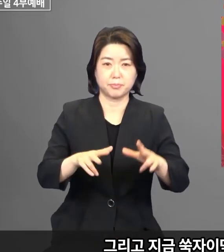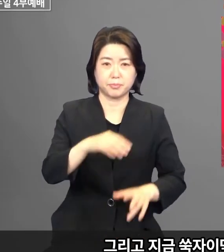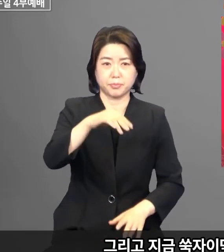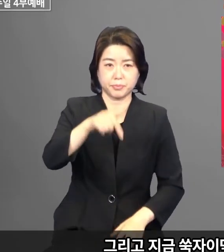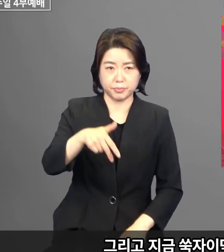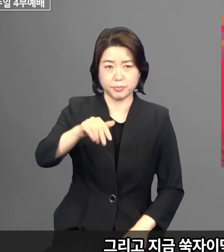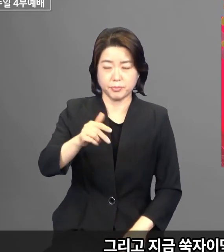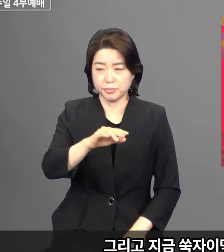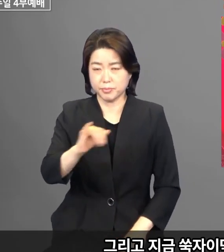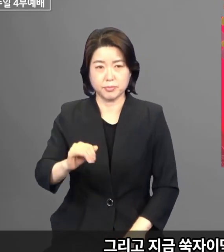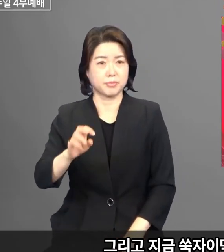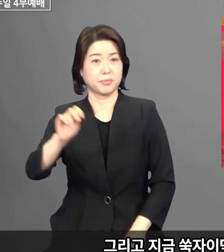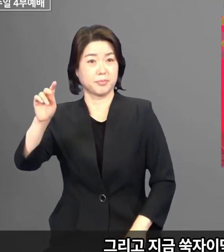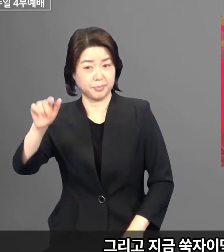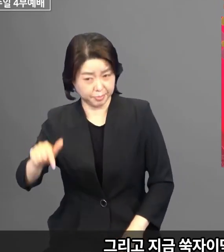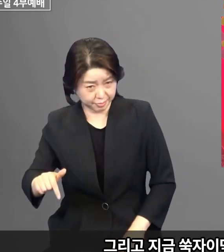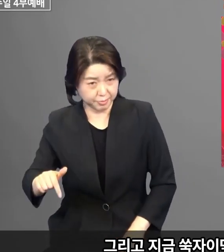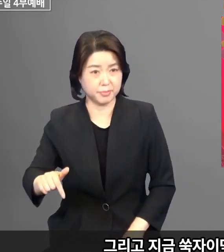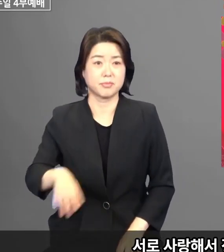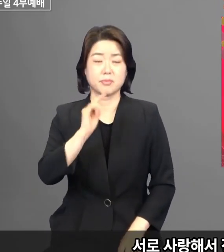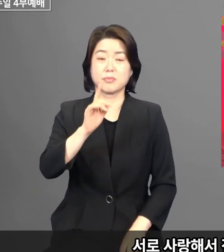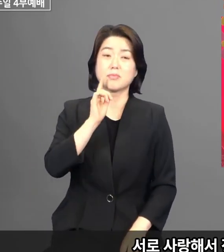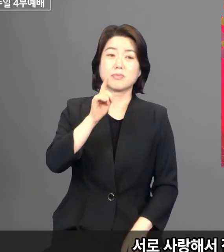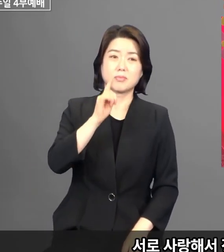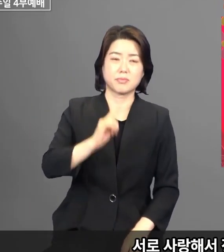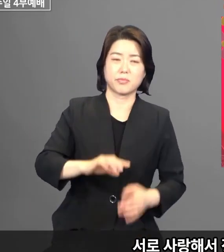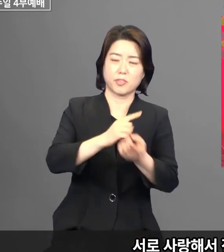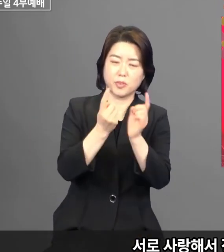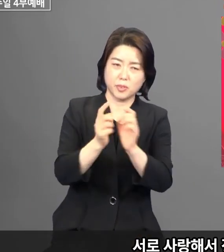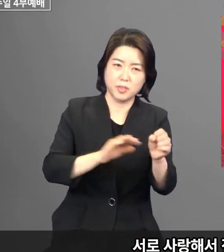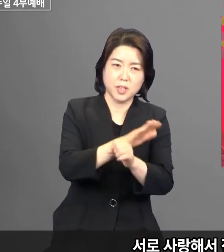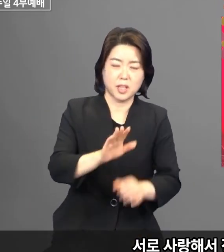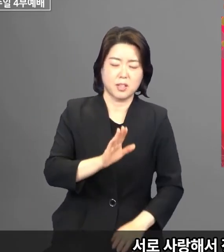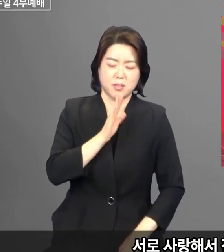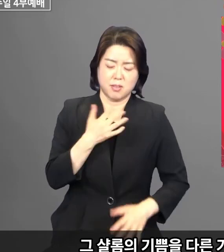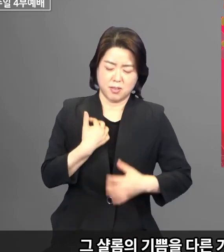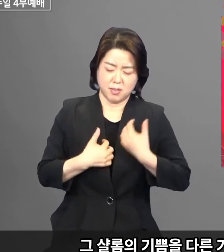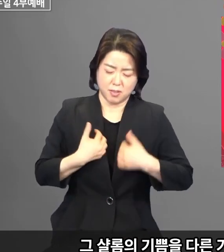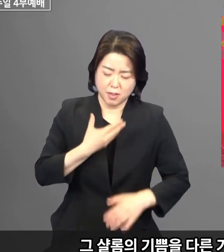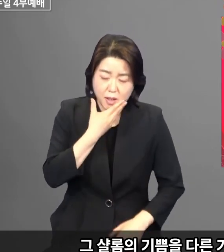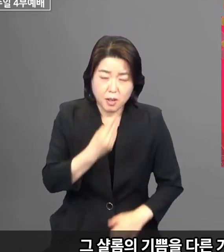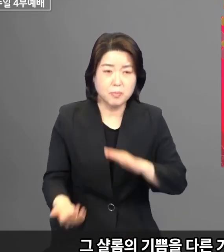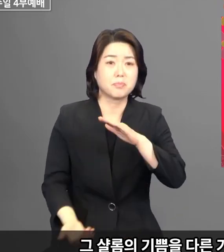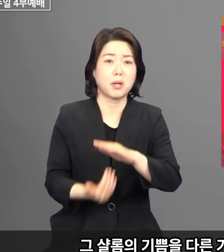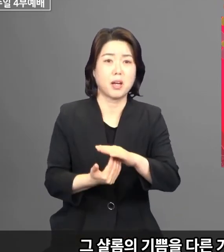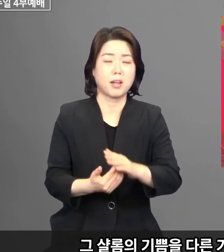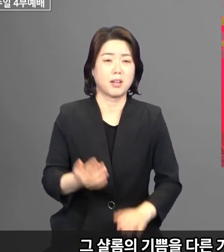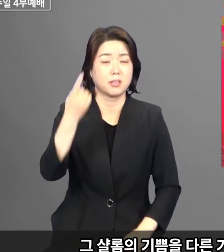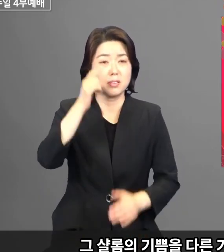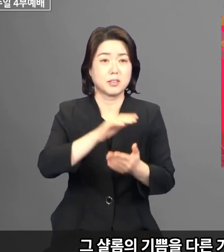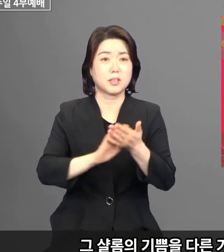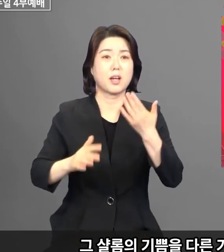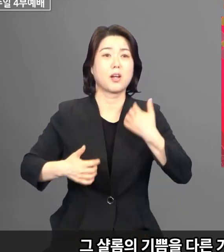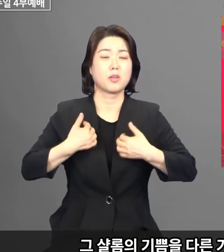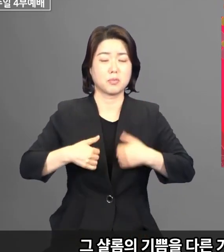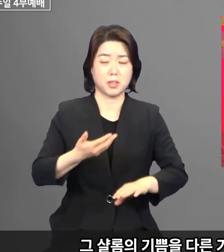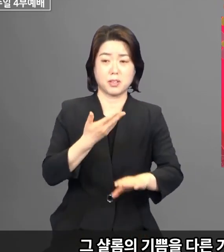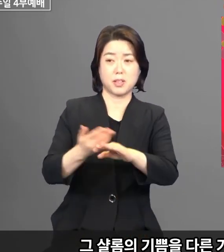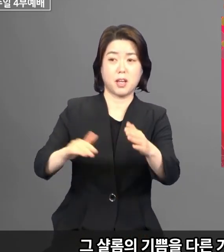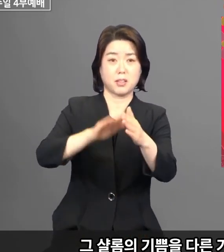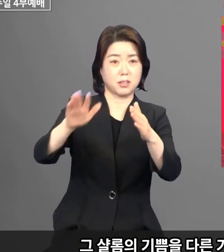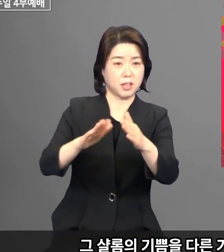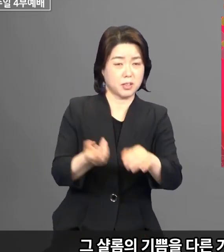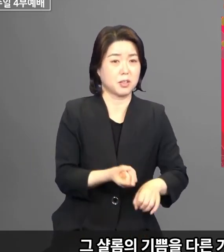쑥자이 막 티다이라칸이라는 서로 사랑해서 정말 행복하다는 그 샬롬의 기쁨을 다른